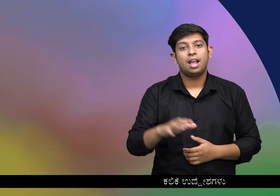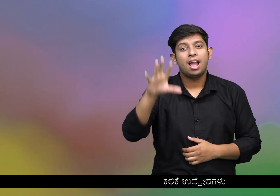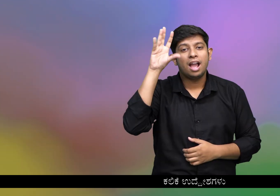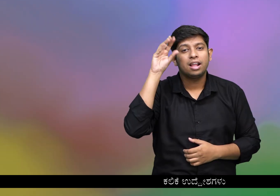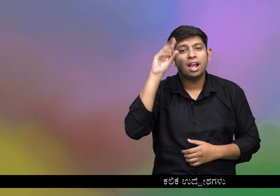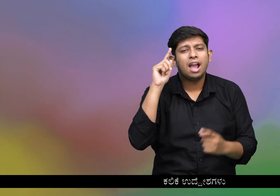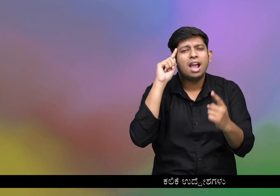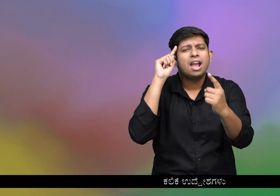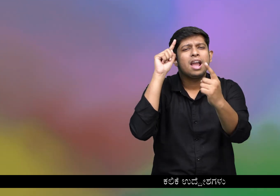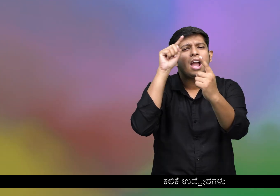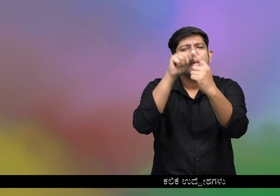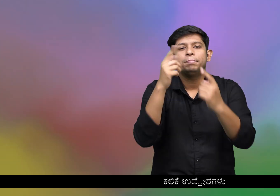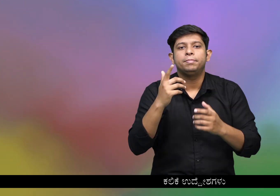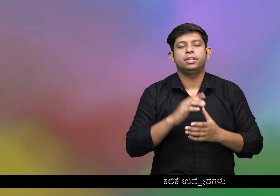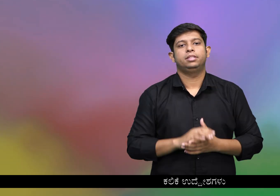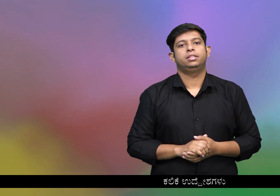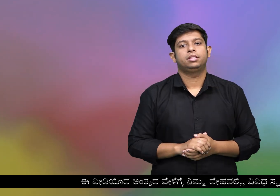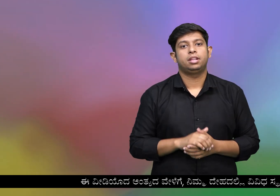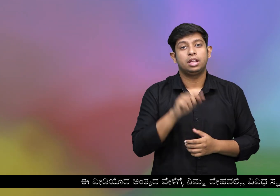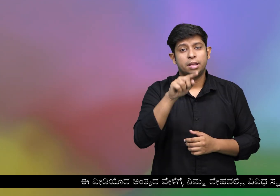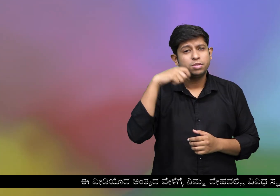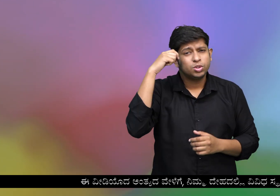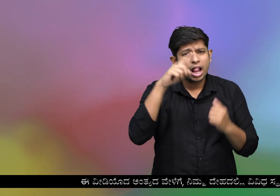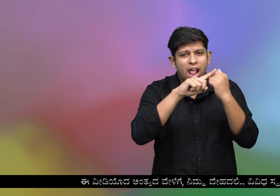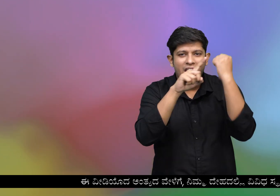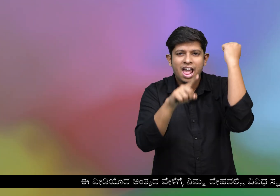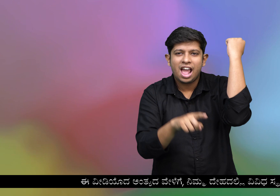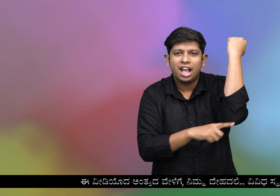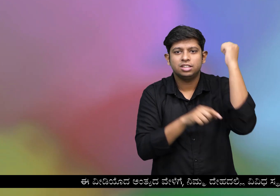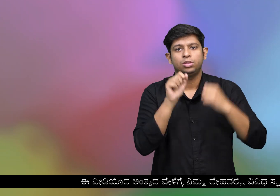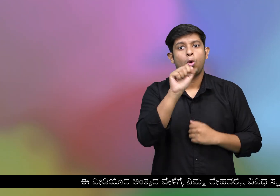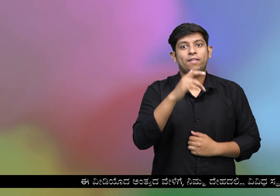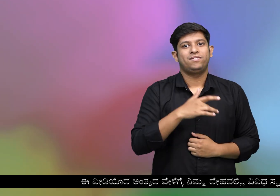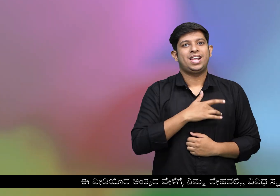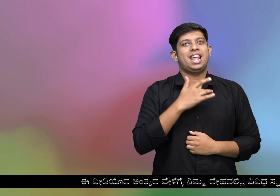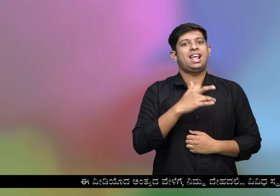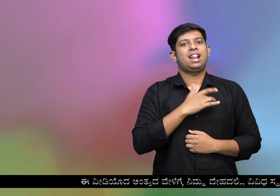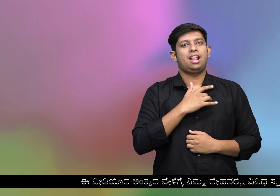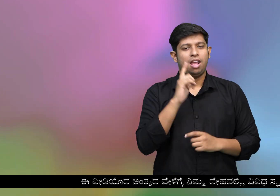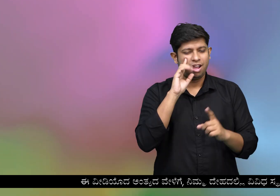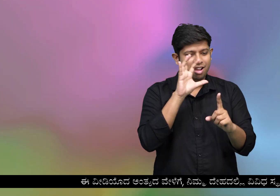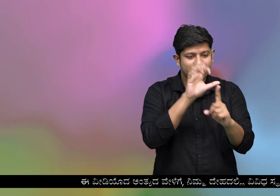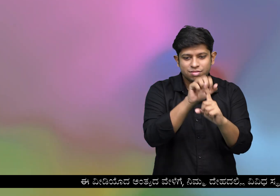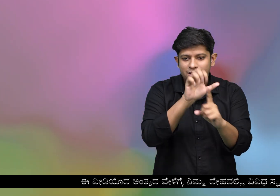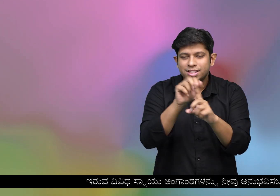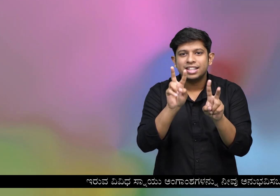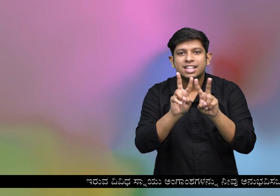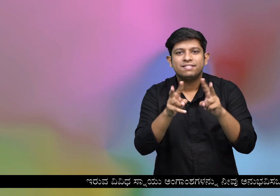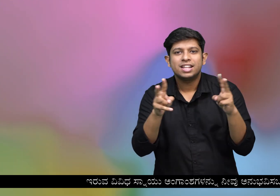ಕಲಿಕೆಯ ಉದ್ದೇಶಗಳು: ಈ ವಿಡಿಯೋದ ಅತ್ಯಂತ ವೇಳೆಗೆ ನಿಮ್ಮ ದೇಹದಲ್ಲಿ ವಿವಿಧ ಸ್ಥಳಗಳಲ್ಲಿ ಇರುವ ವಿವಿಧ